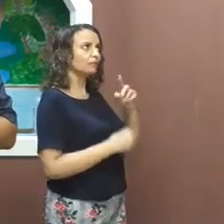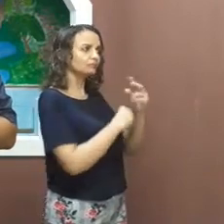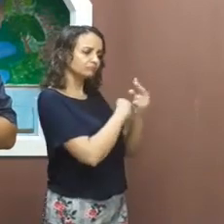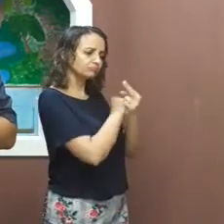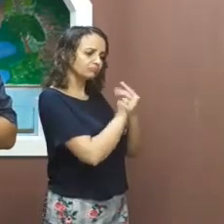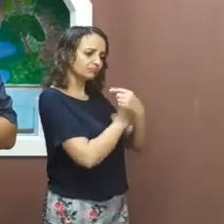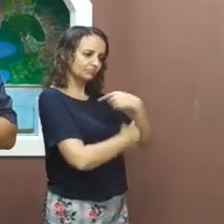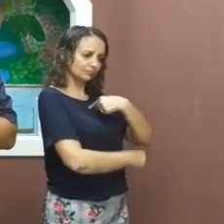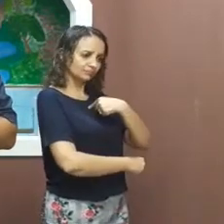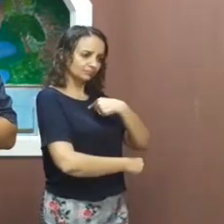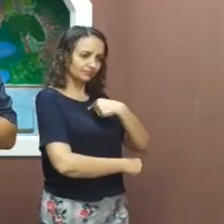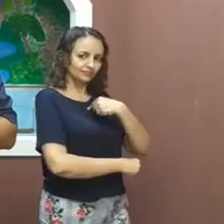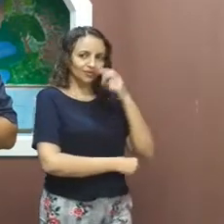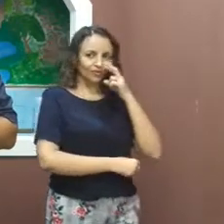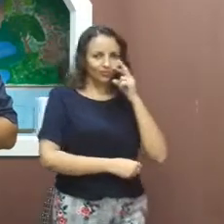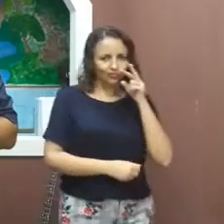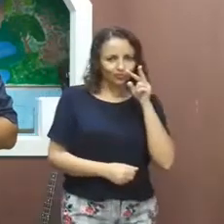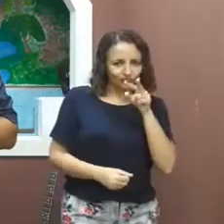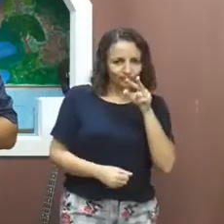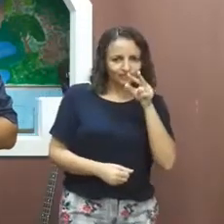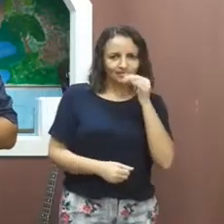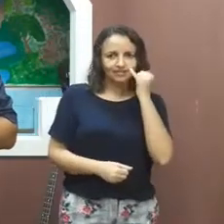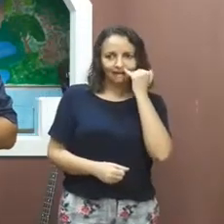Estou vendo viado.